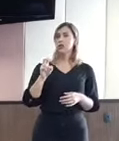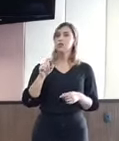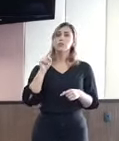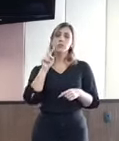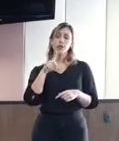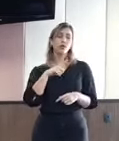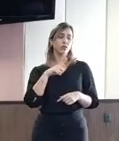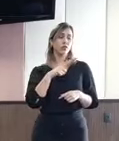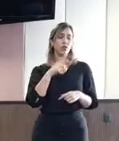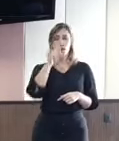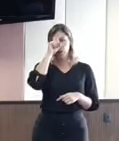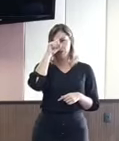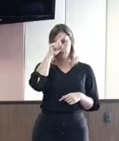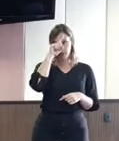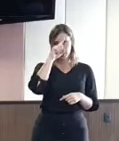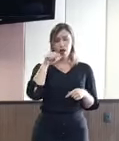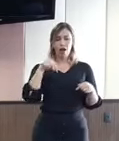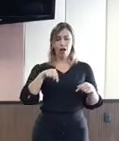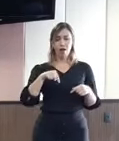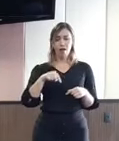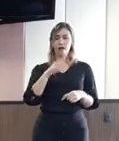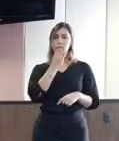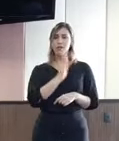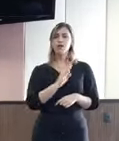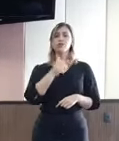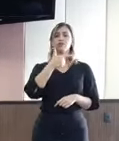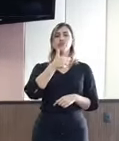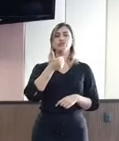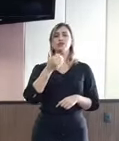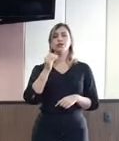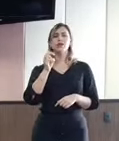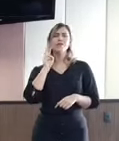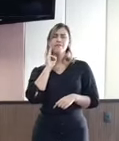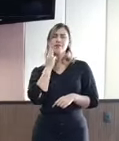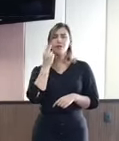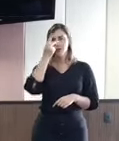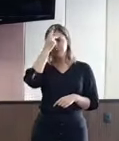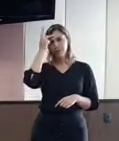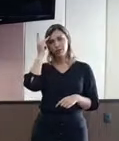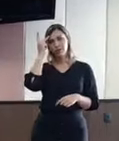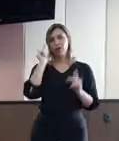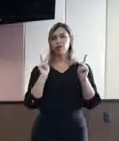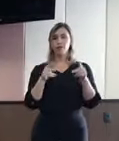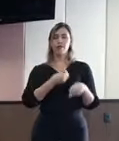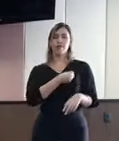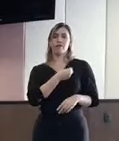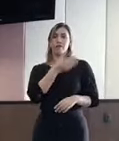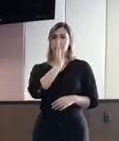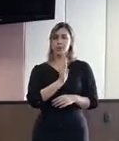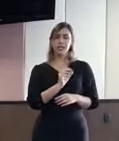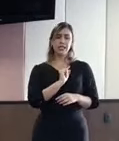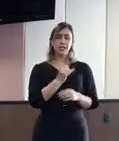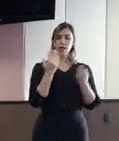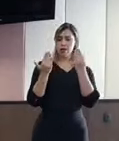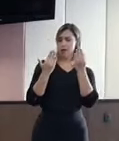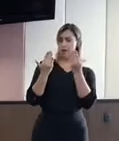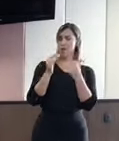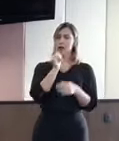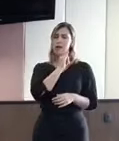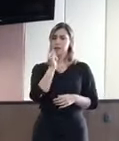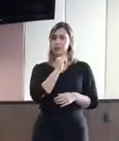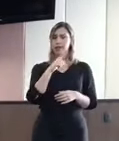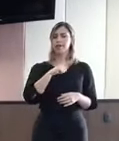Brasil, nós temos 210 milhões de habitantes. Desses 210 milhões, se a gente fizer a mesma projeção com a italiana, nós teremos 250